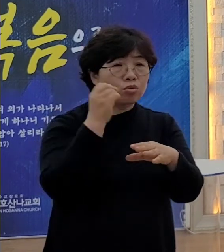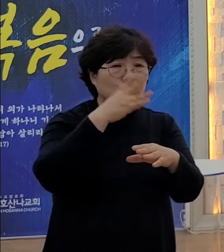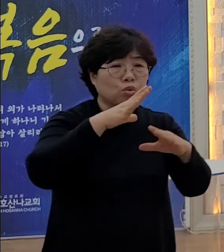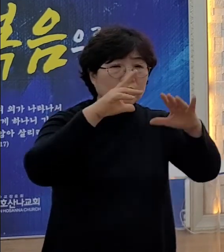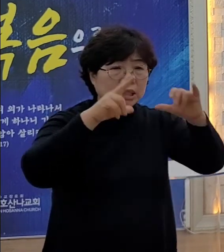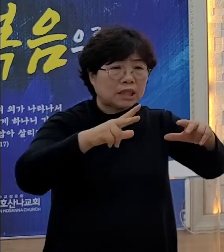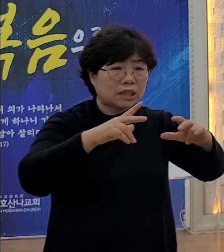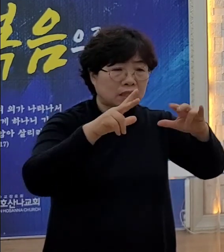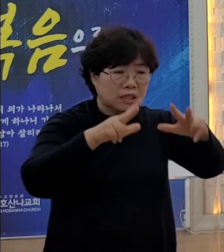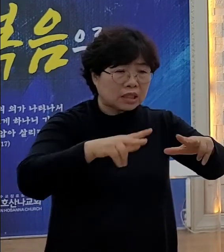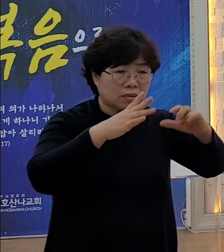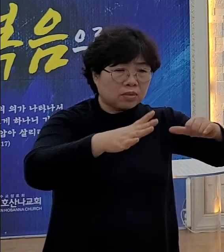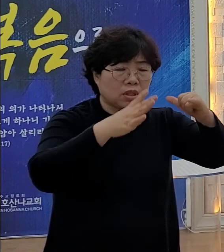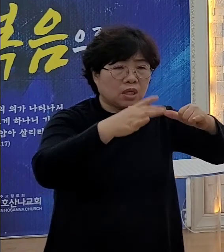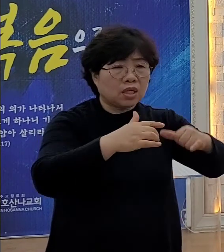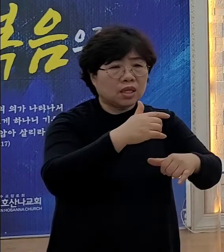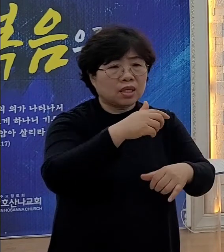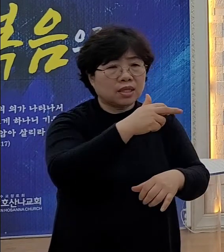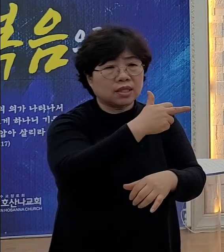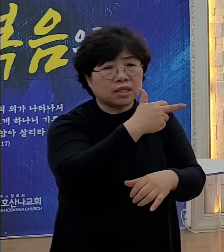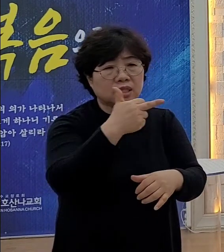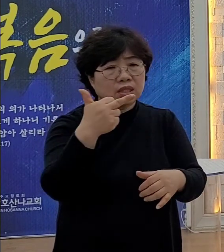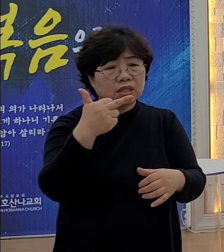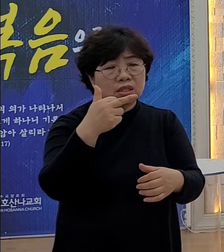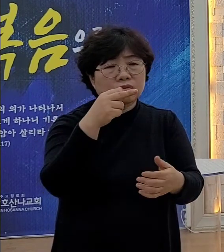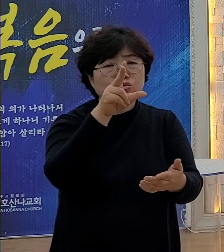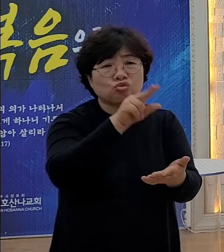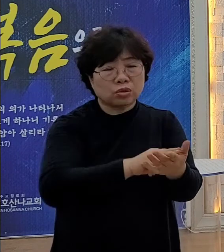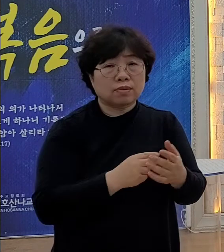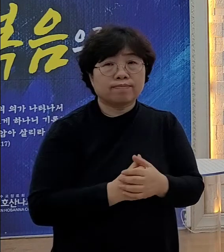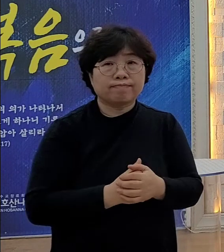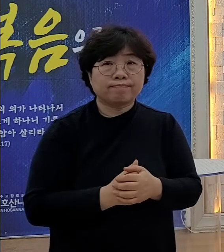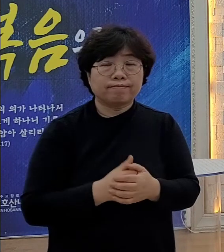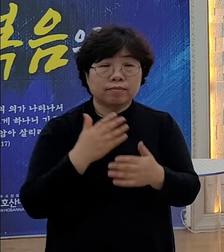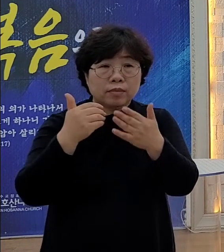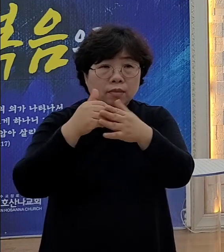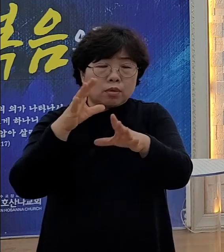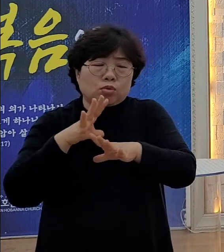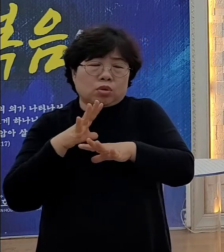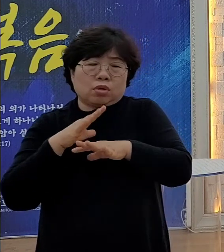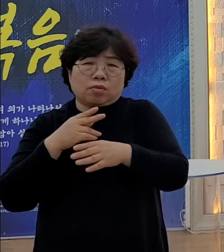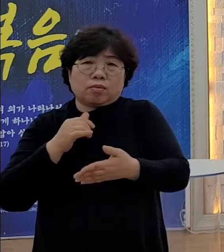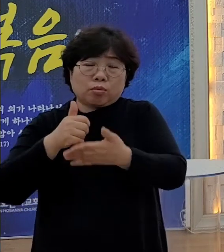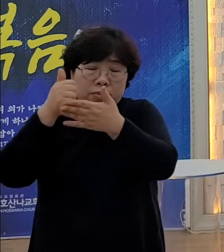깨달아요. 하나님이 이 시대의 비극이 바로 하나님을 두려워하지 않는 데 있었구나.